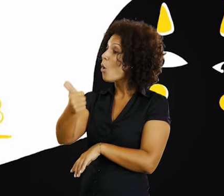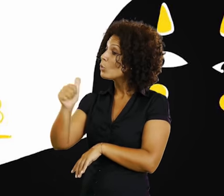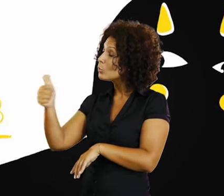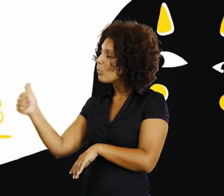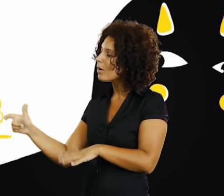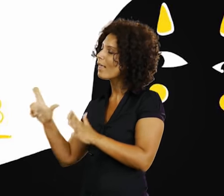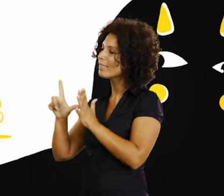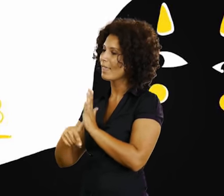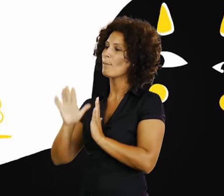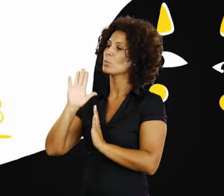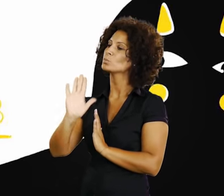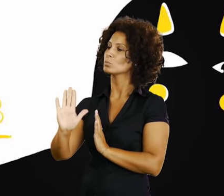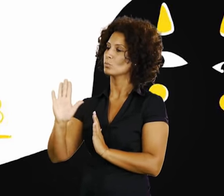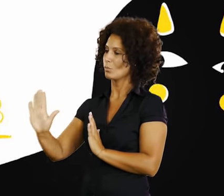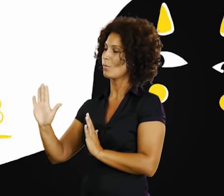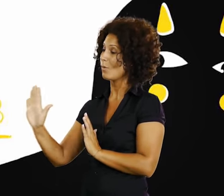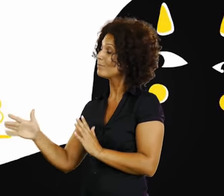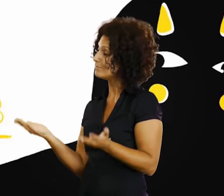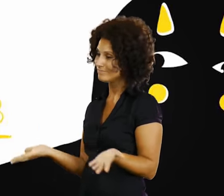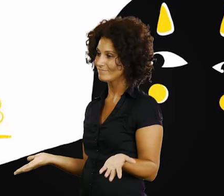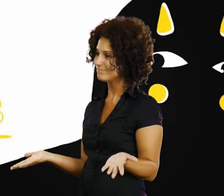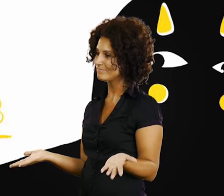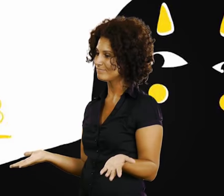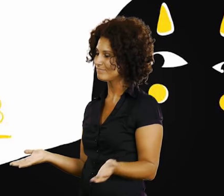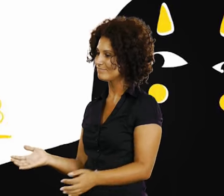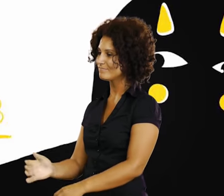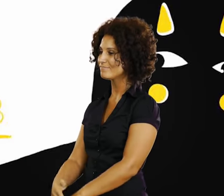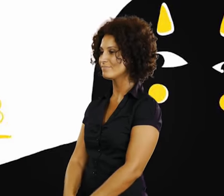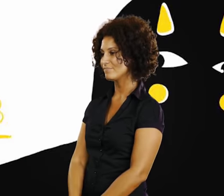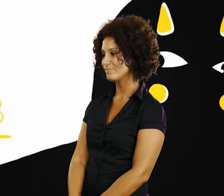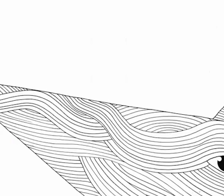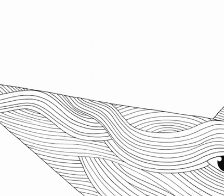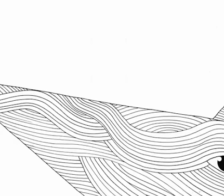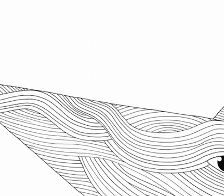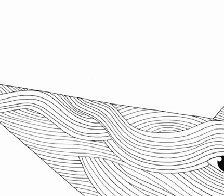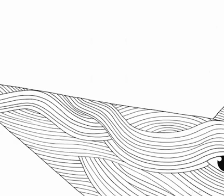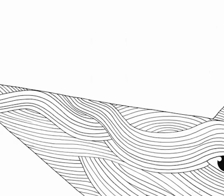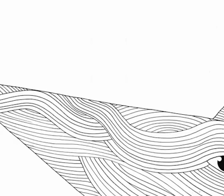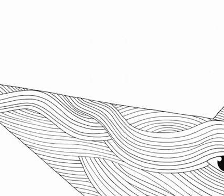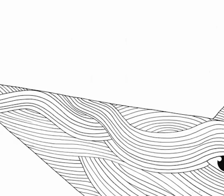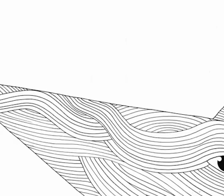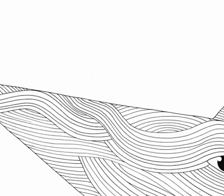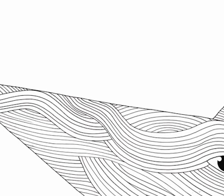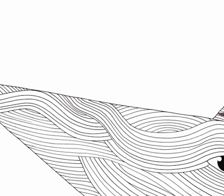animale, hanno il proprio tempo, affermò Lupo Grigio con voce bassa e pacata.